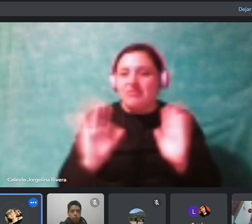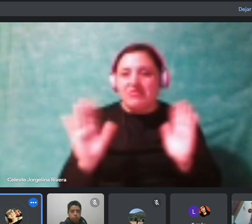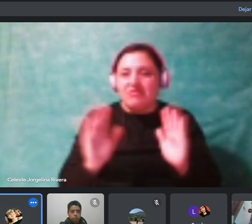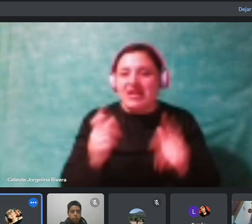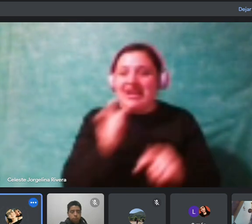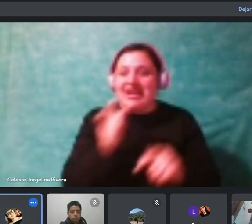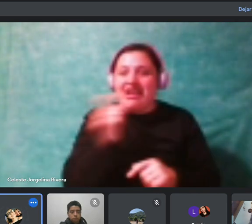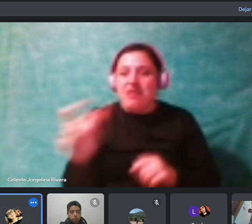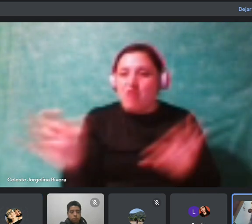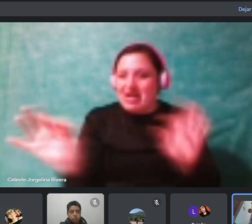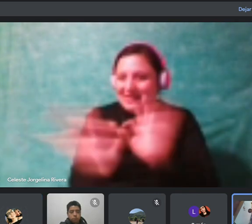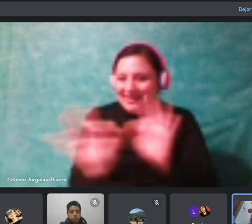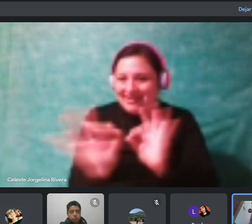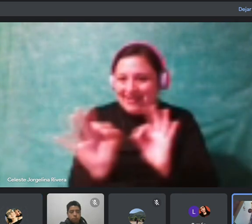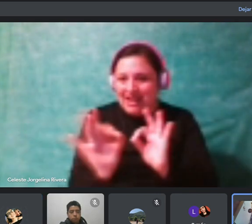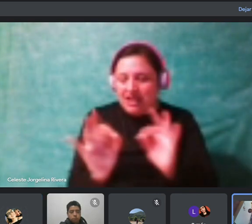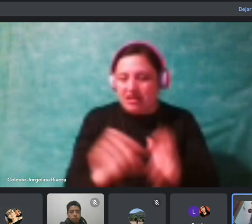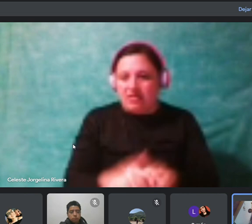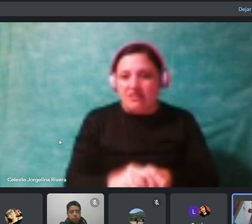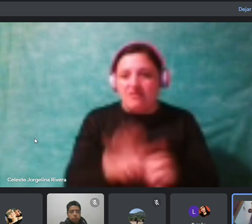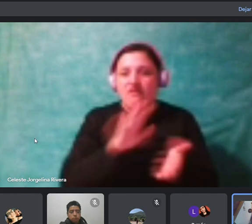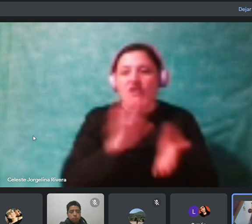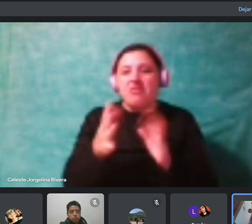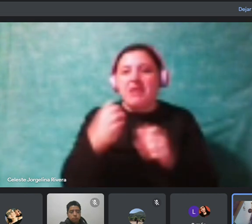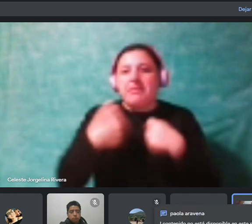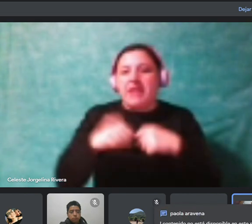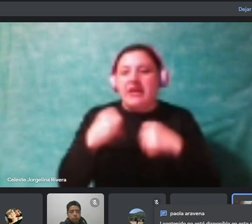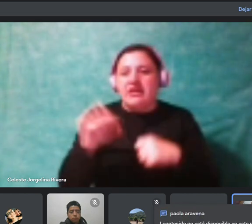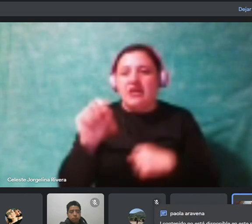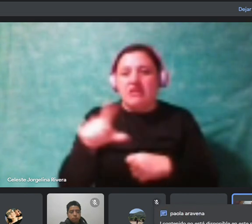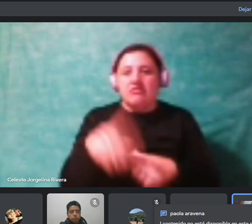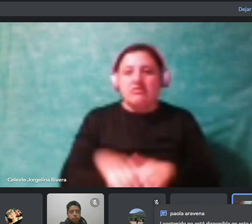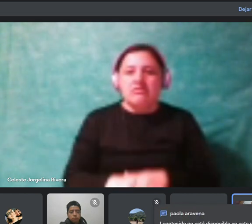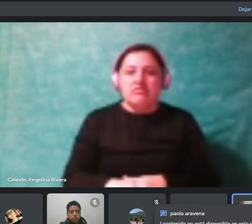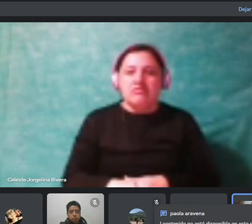A ver, les muestro cuál les mandé.